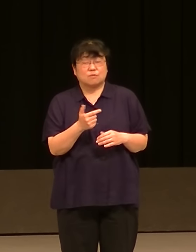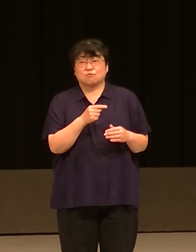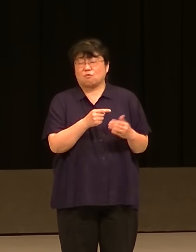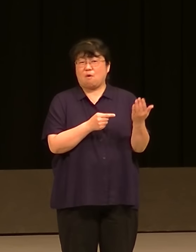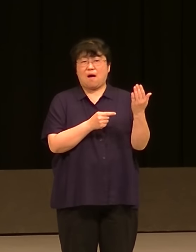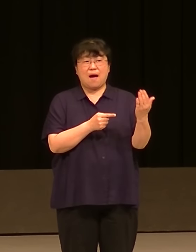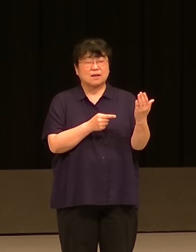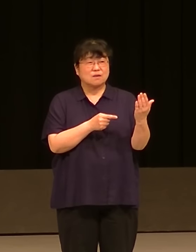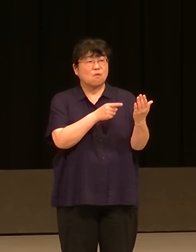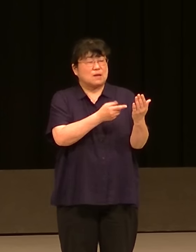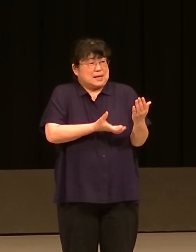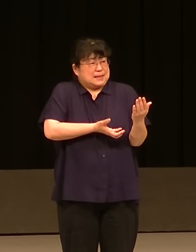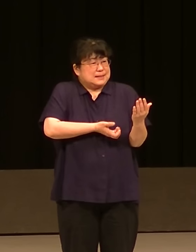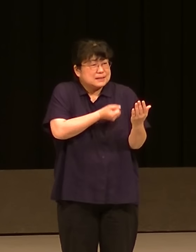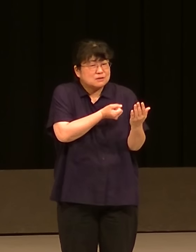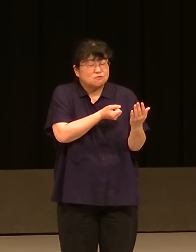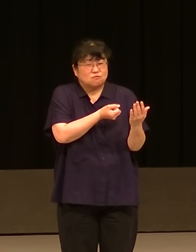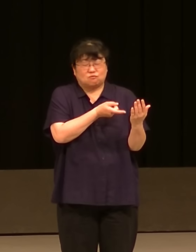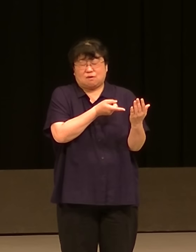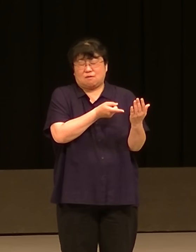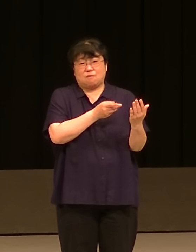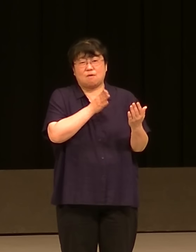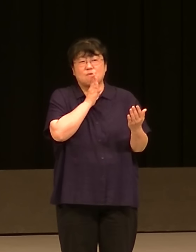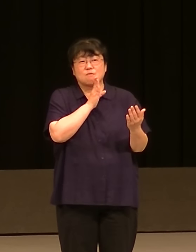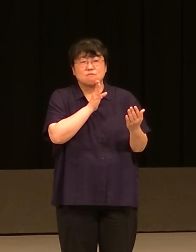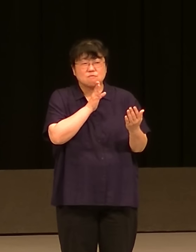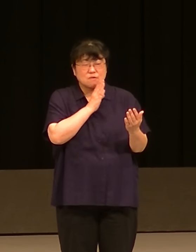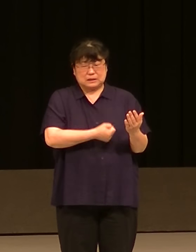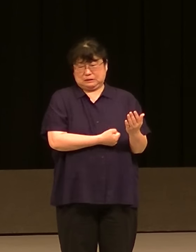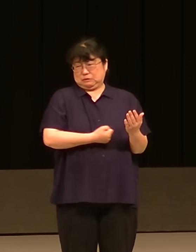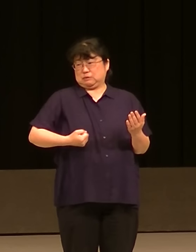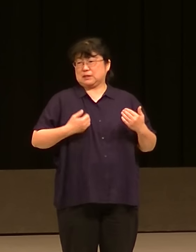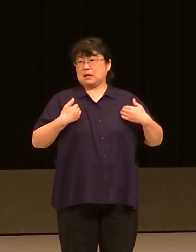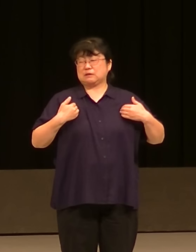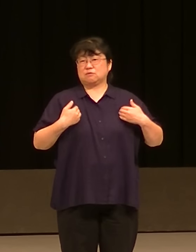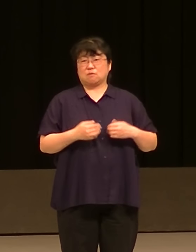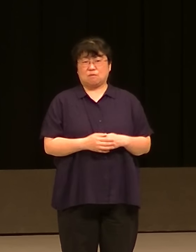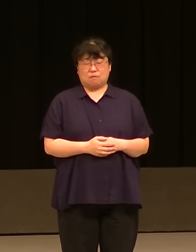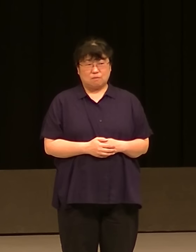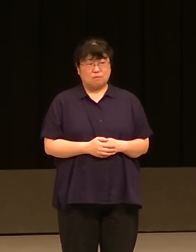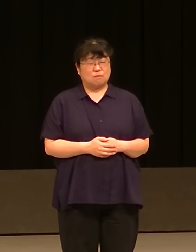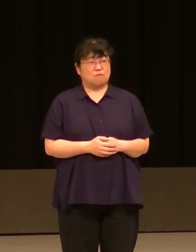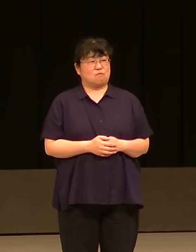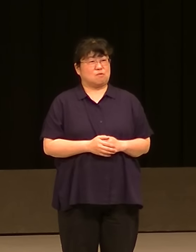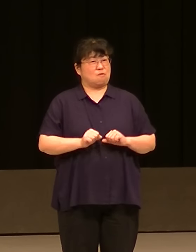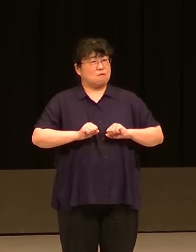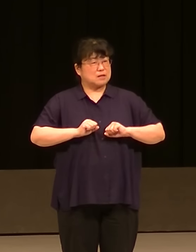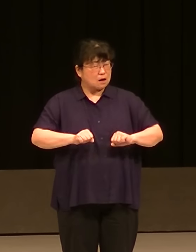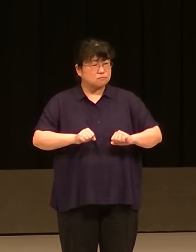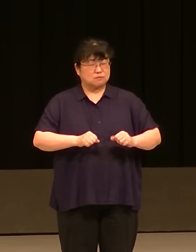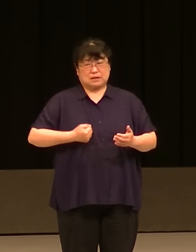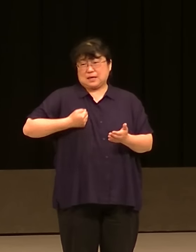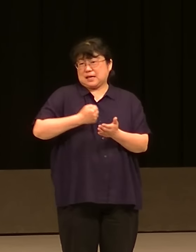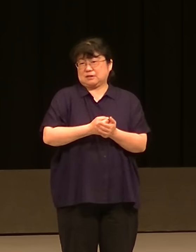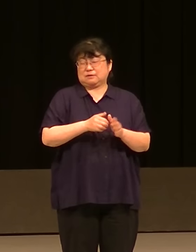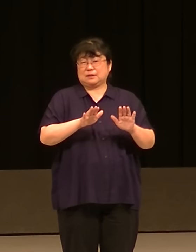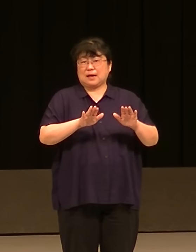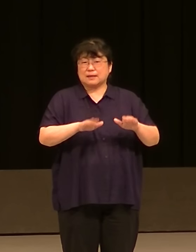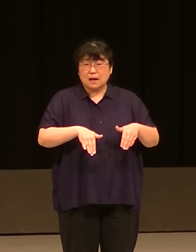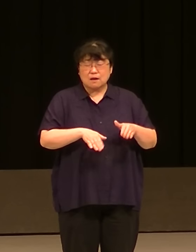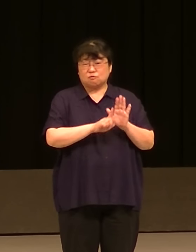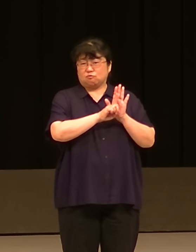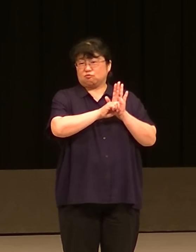手をこれだけ信頼するというのは非常に勇気のいることでありますが、それをやるんだと決意したんだと